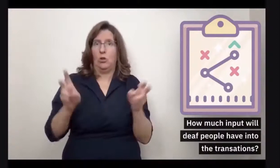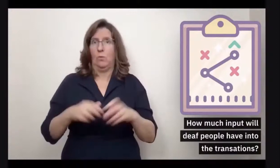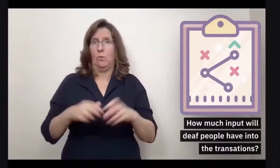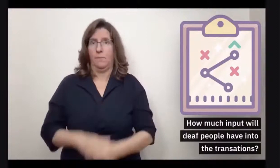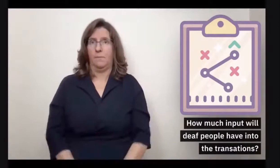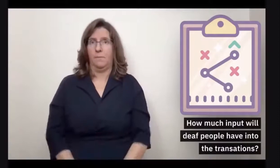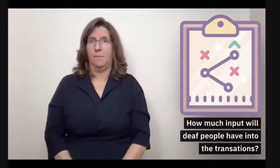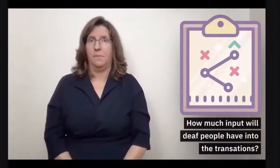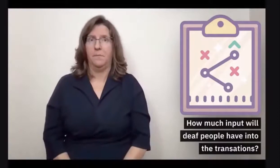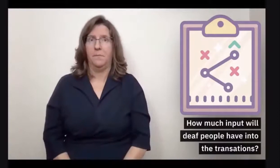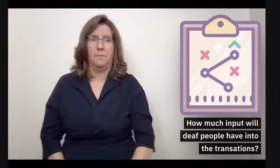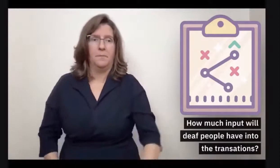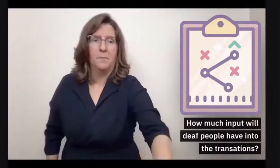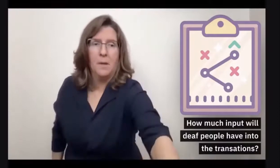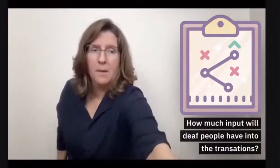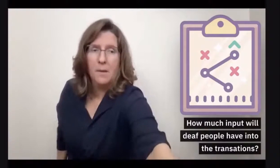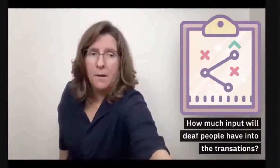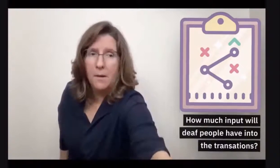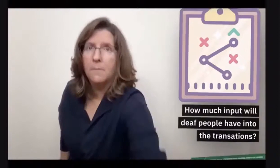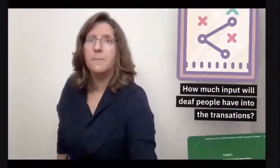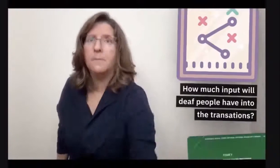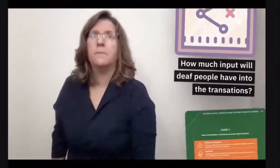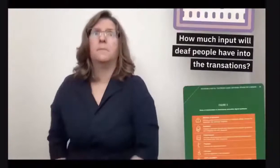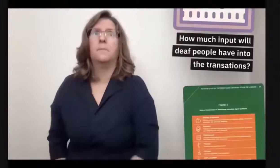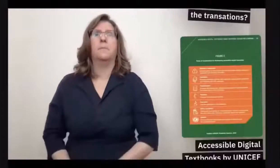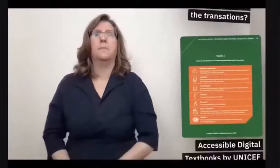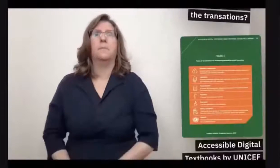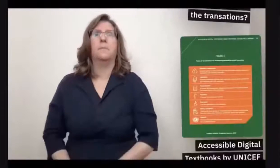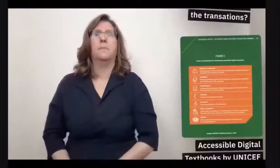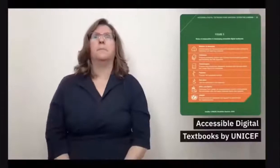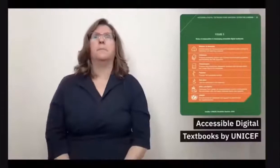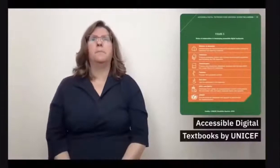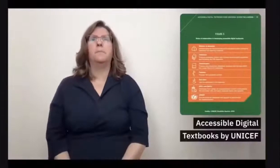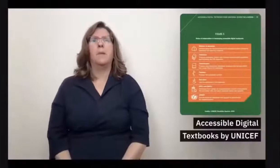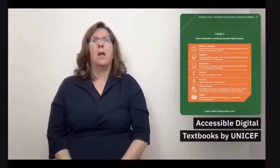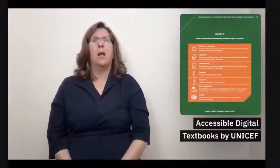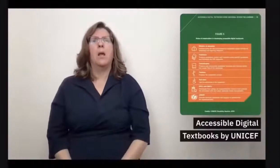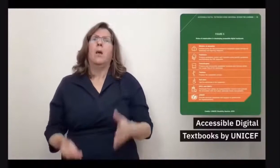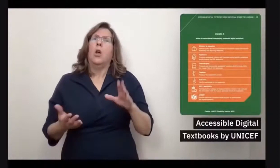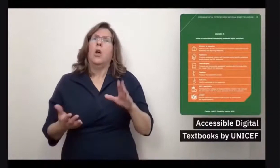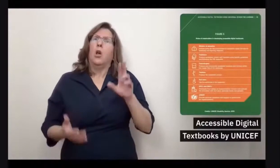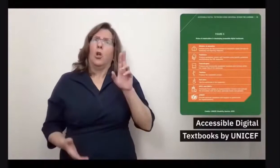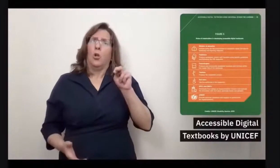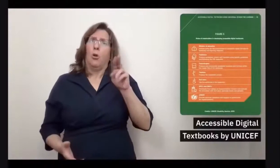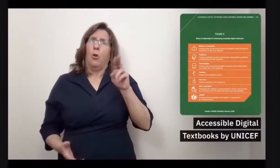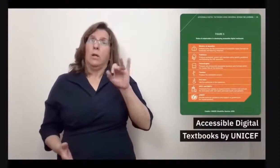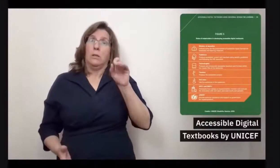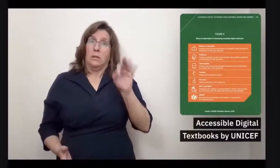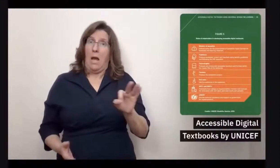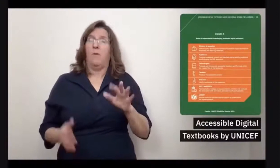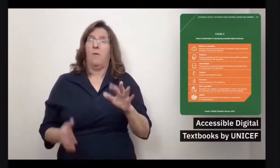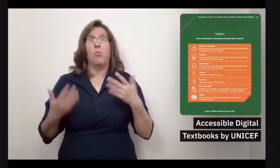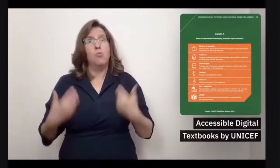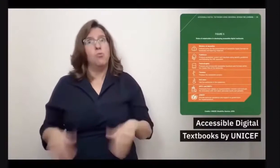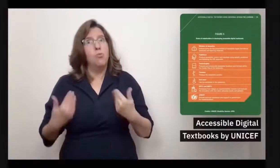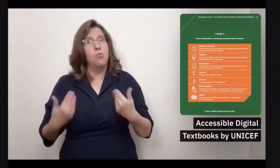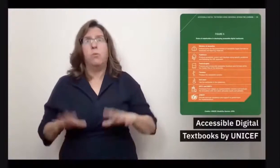o e-books. La UNICEF ha identificado varios actores en el mundo en la creación de los